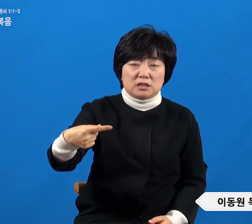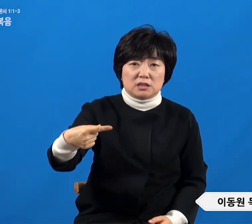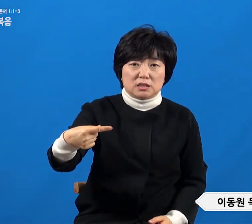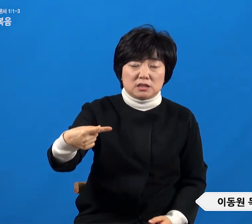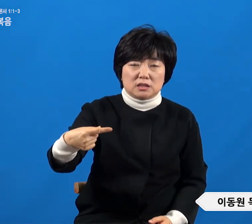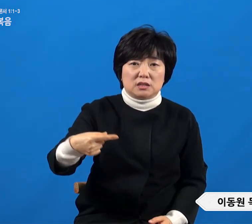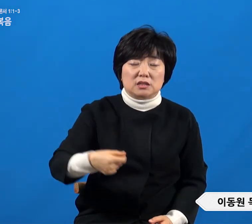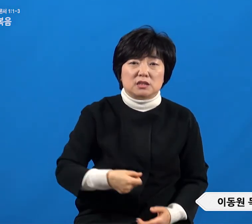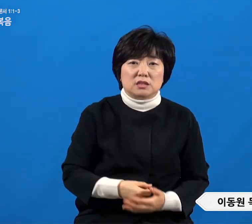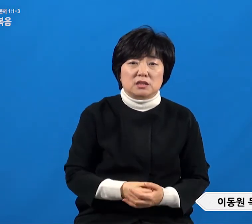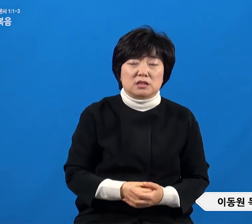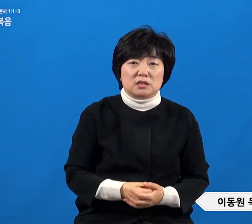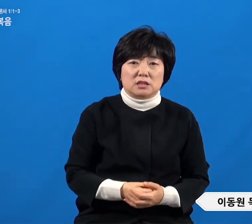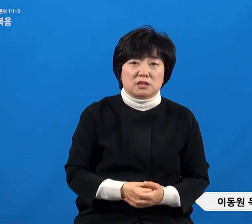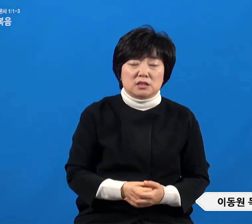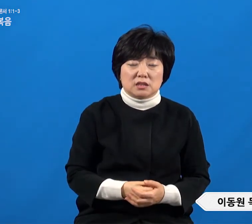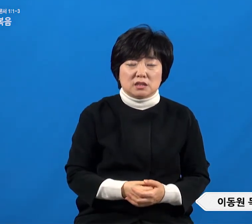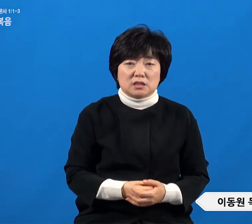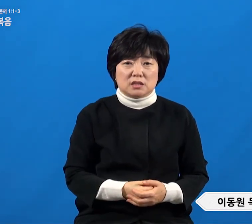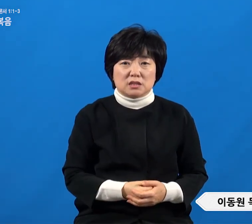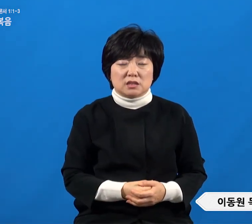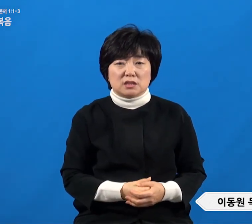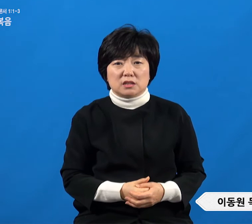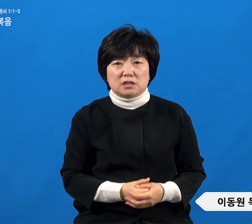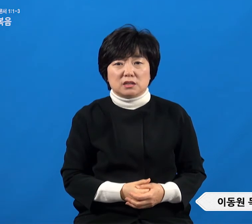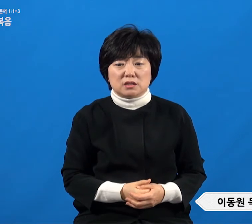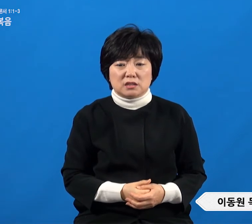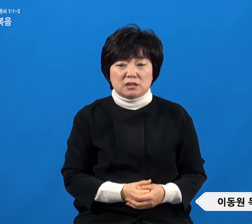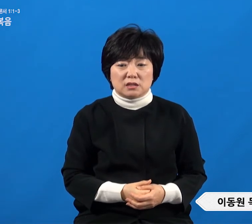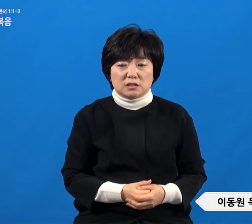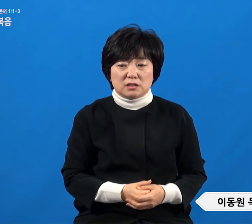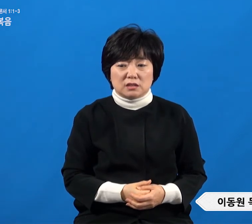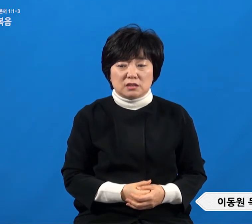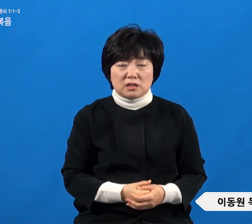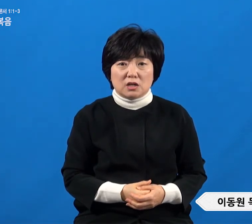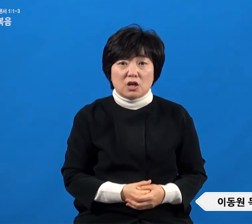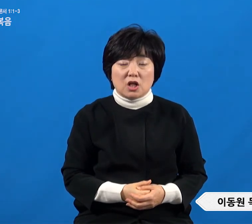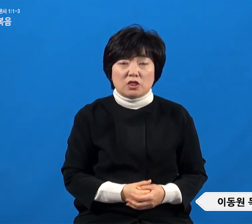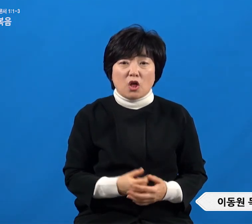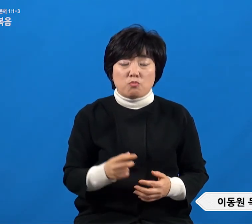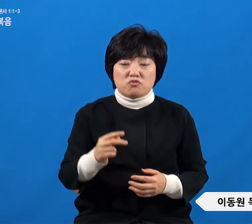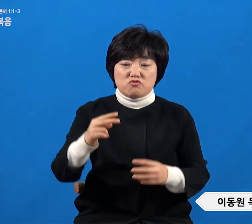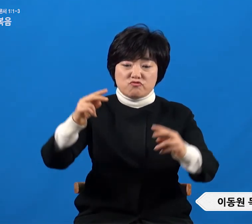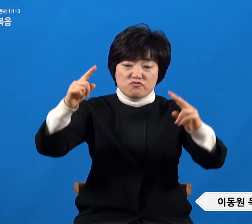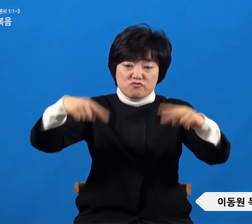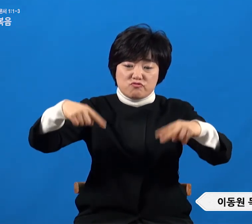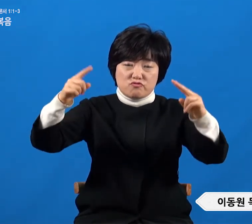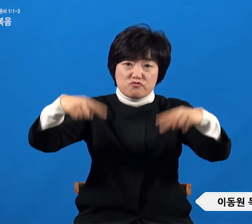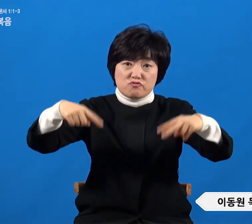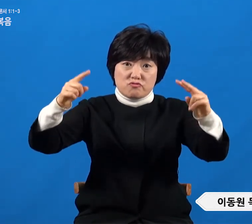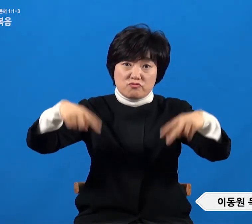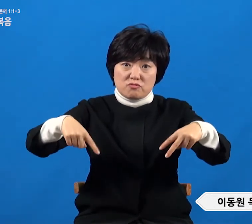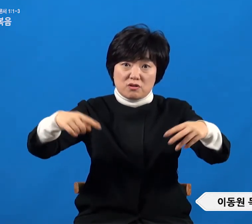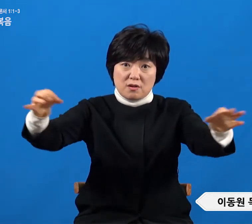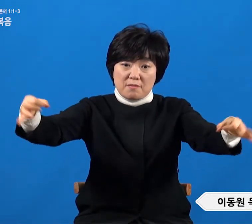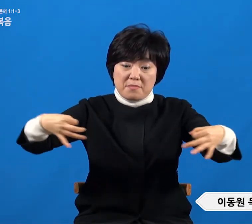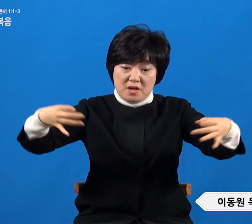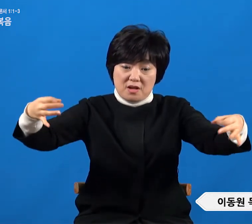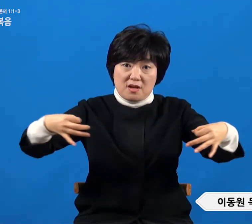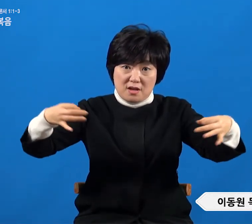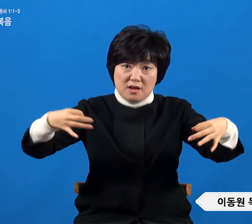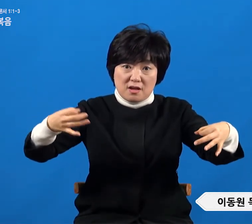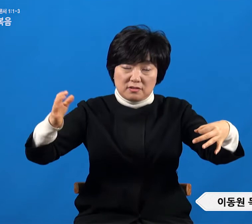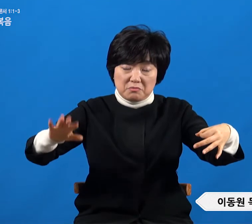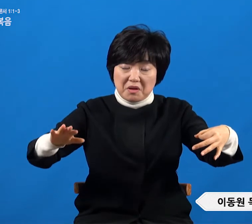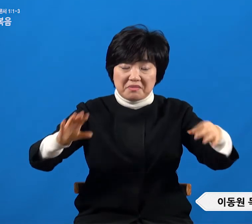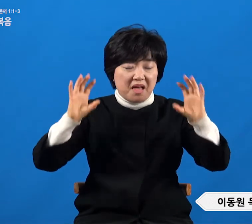딩크, 그렇지. 더블 인컴 노 키즈. 자, 인컴이 더블이에요. 그런데 아이는 안 갖겠다라는